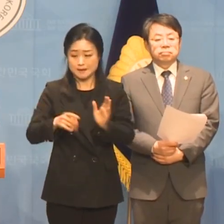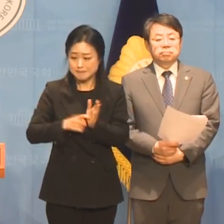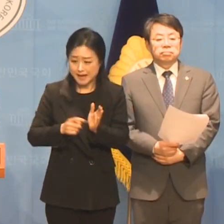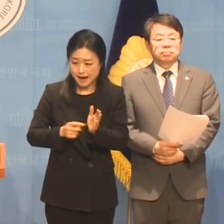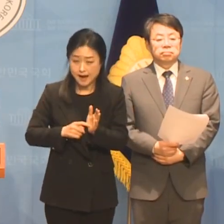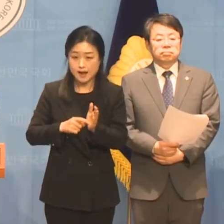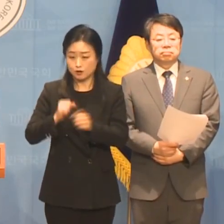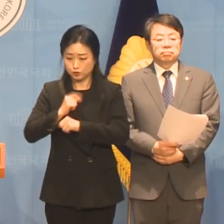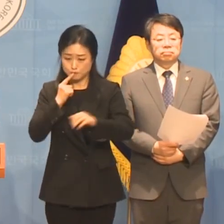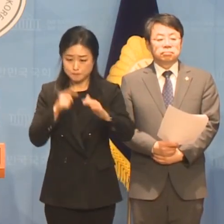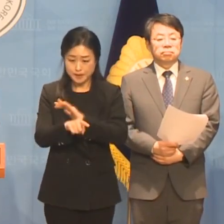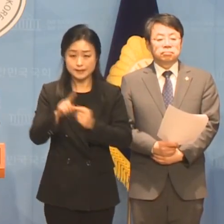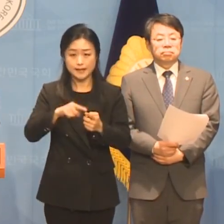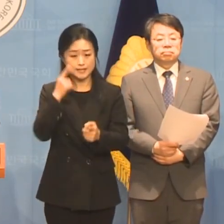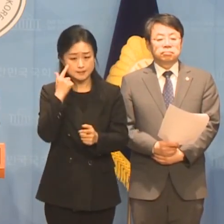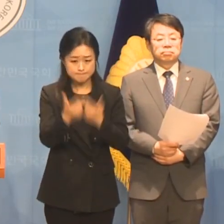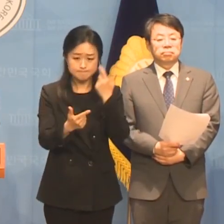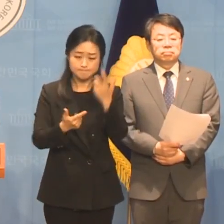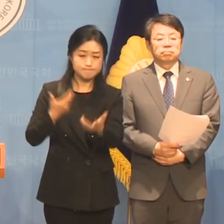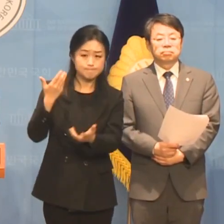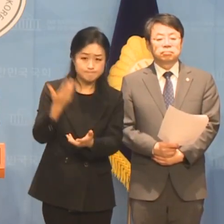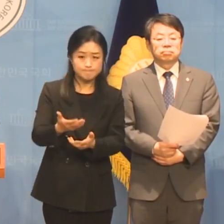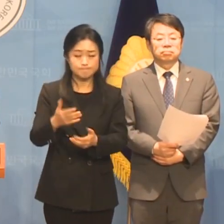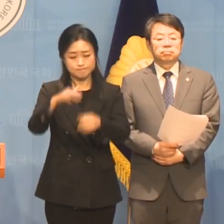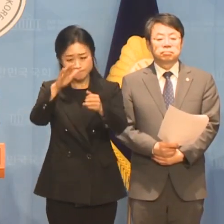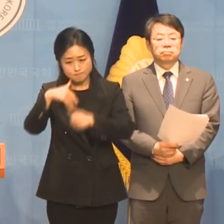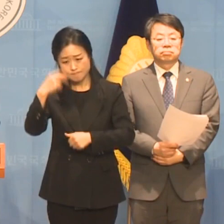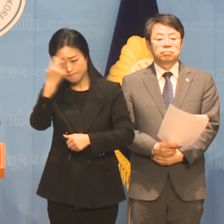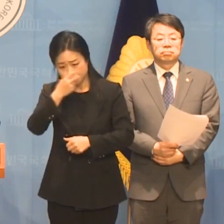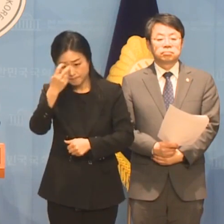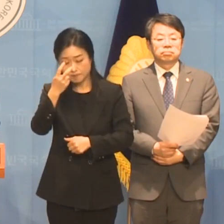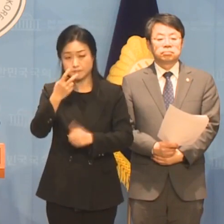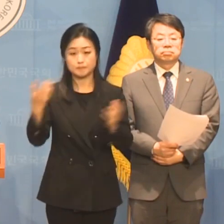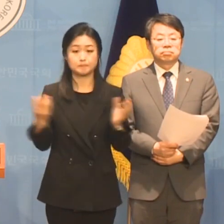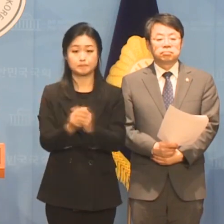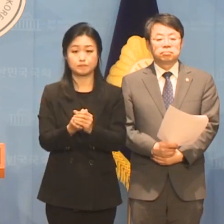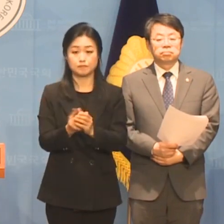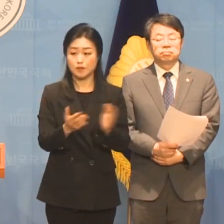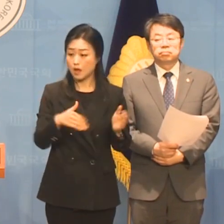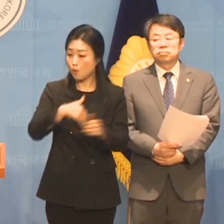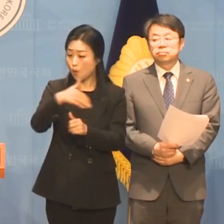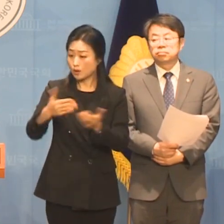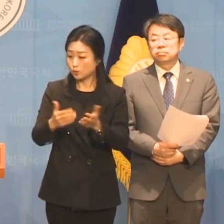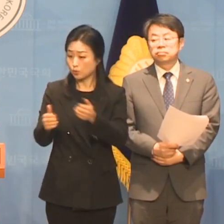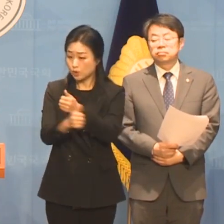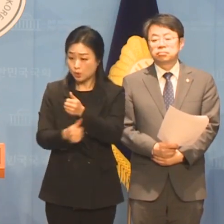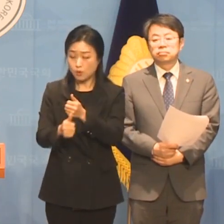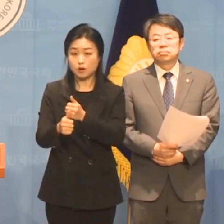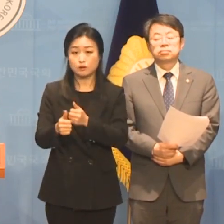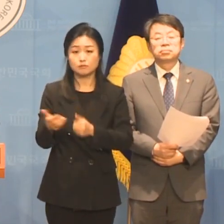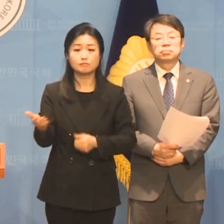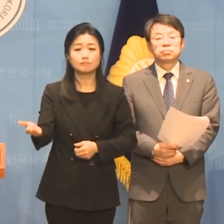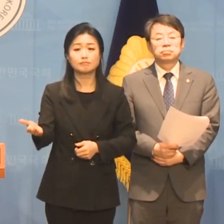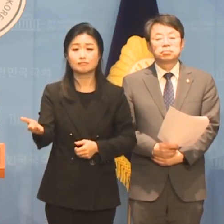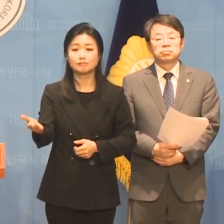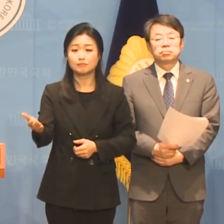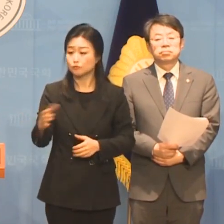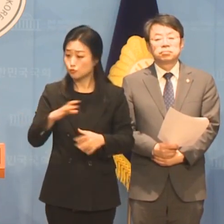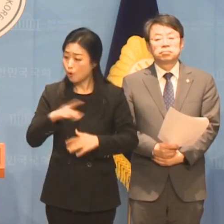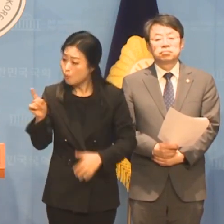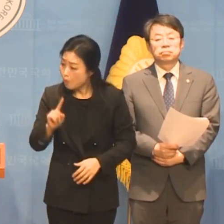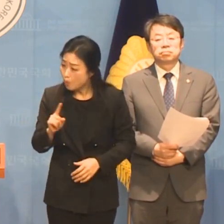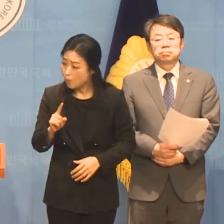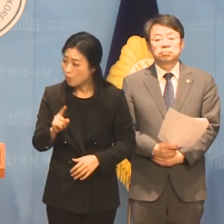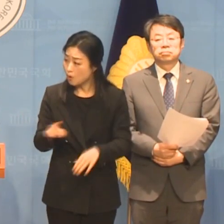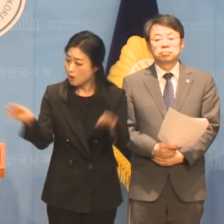사태와 관련된 질의에 성실히 답변하고 있음에도 환노위의 여당 의원들과 정부는 무엇이 두려워